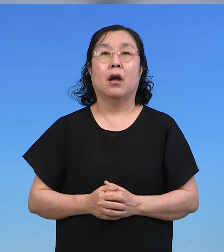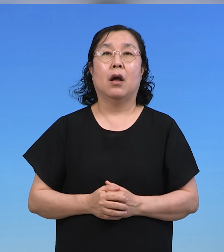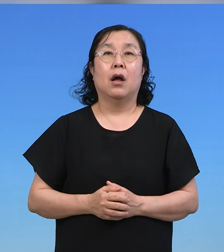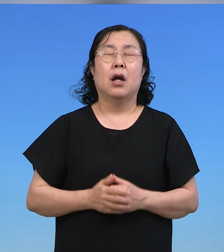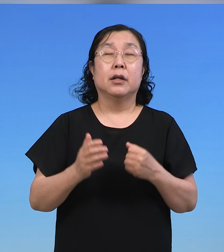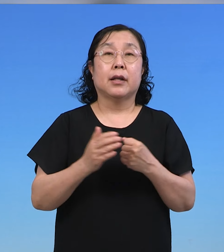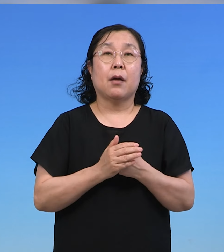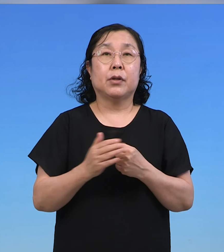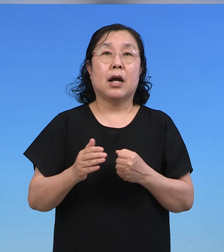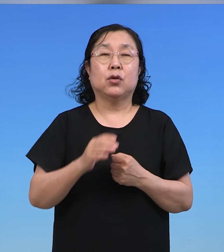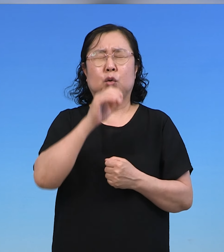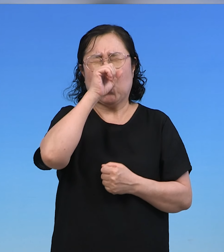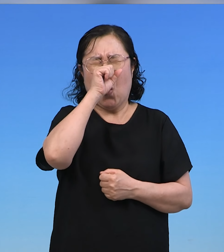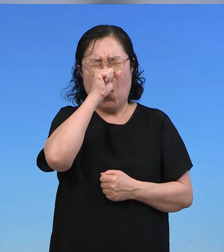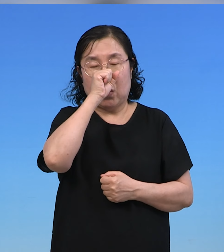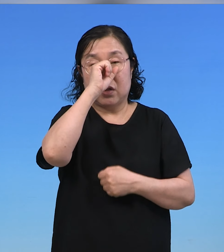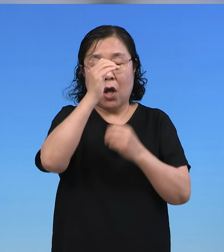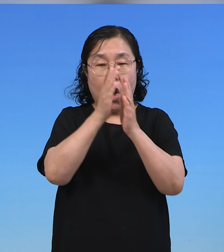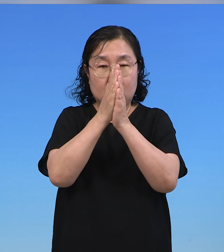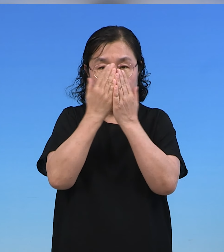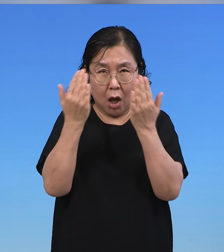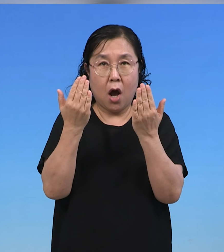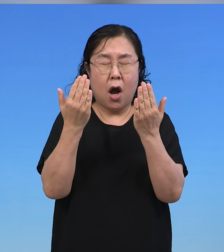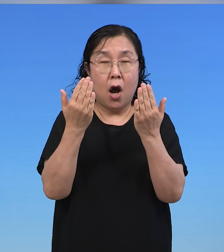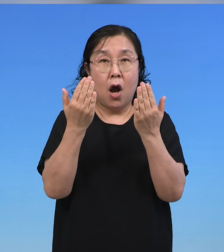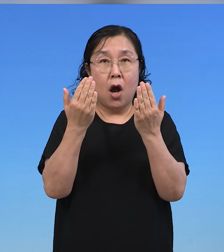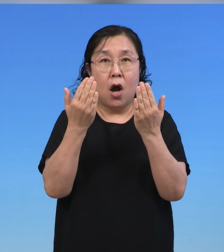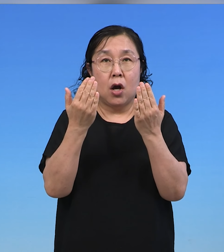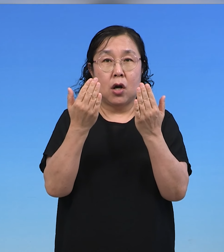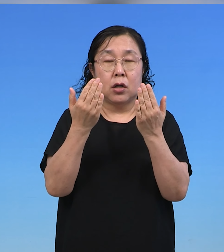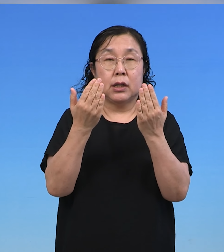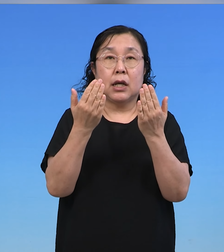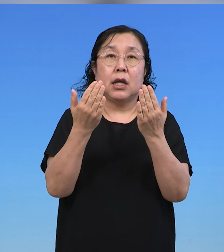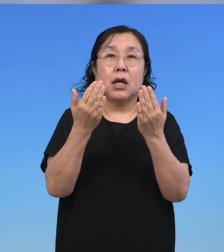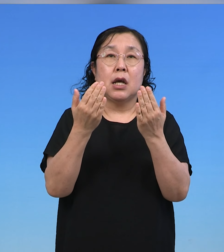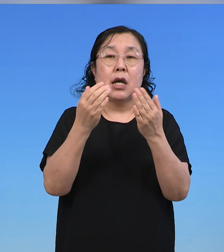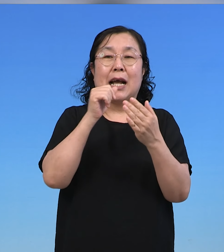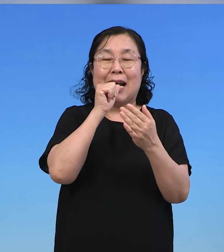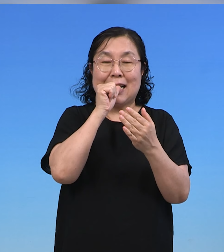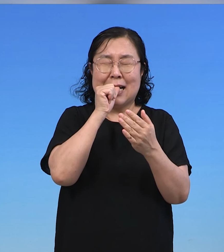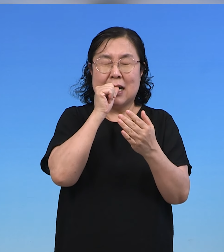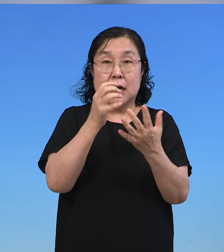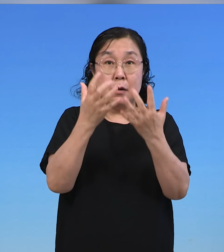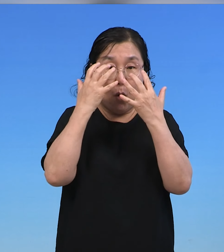주옥 같은 성경이 감옥에서 4권이나 나왔지 않습니까?